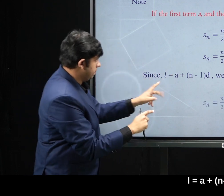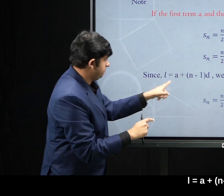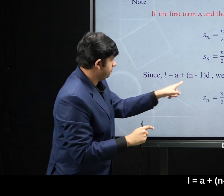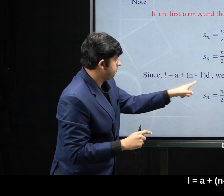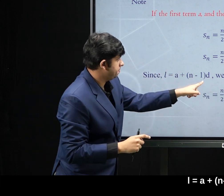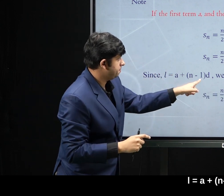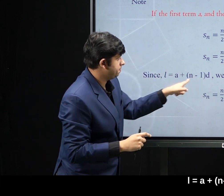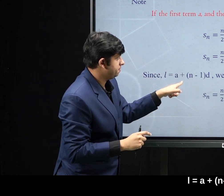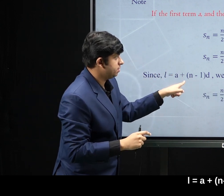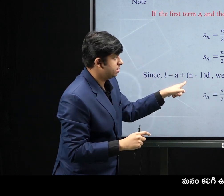మనం కలిగి ఉన్నాము.